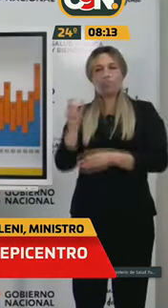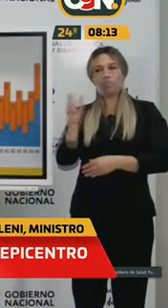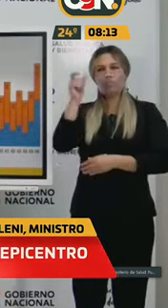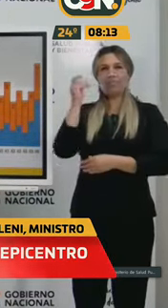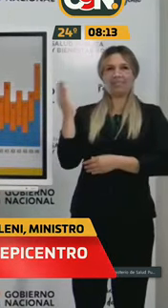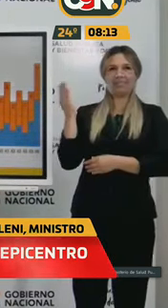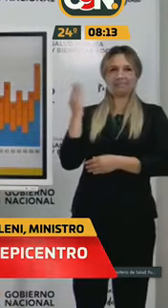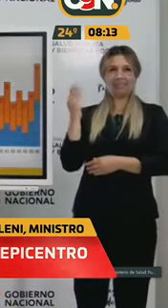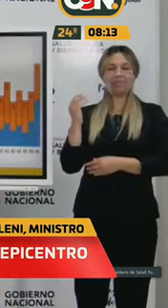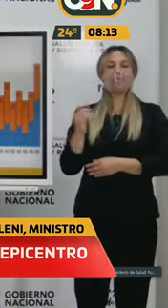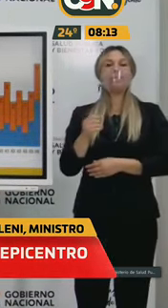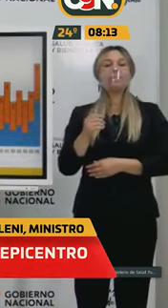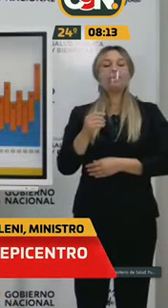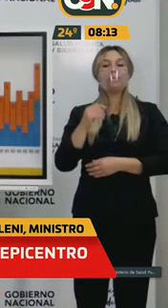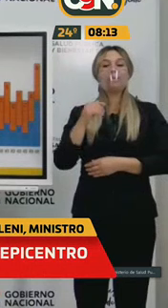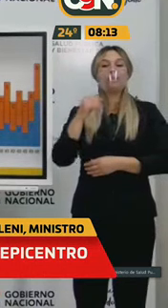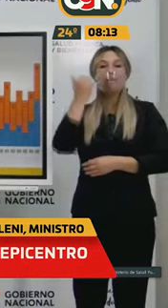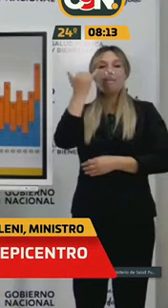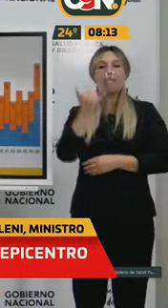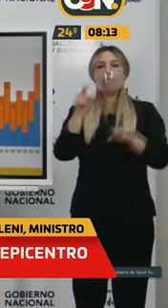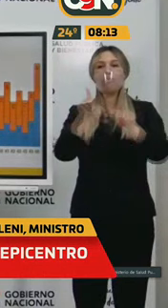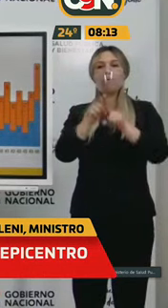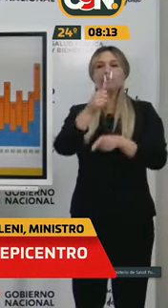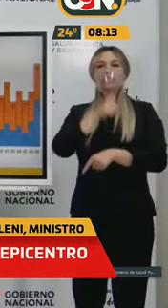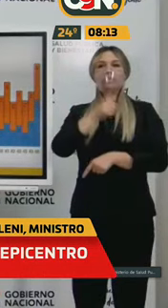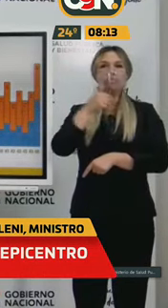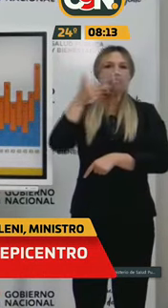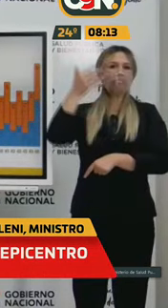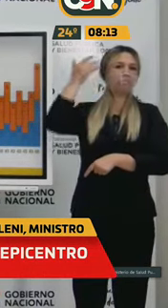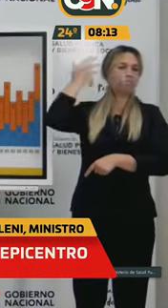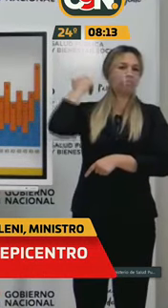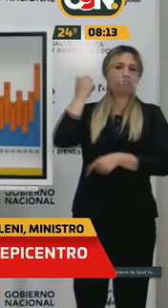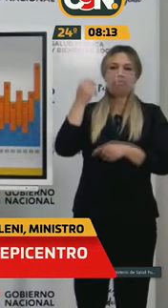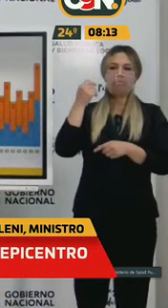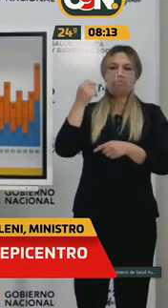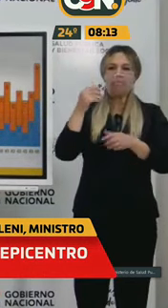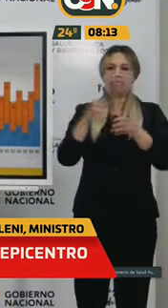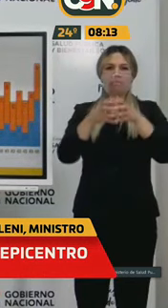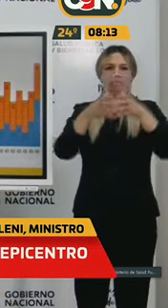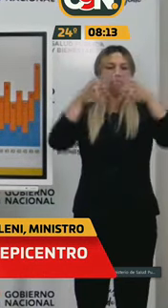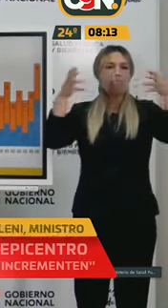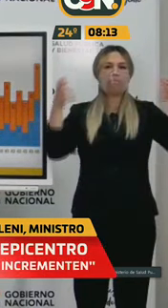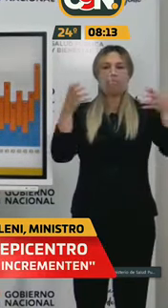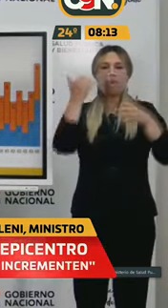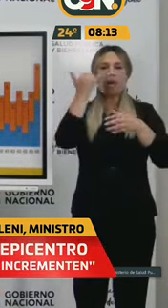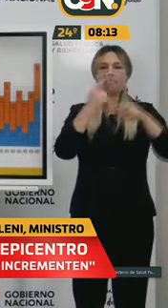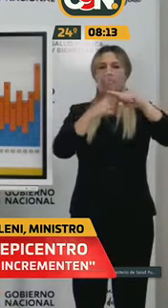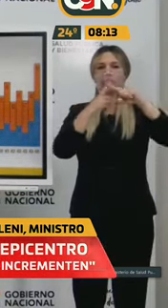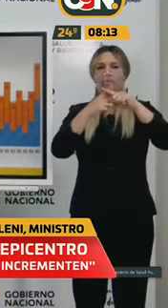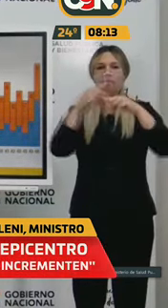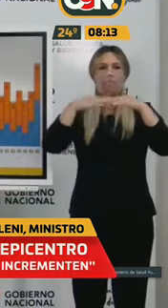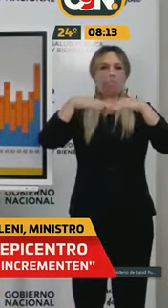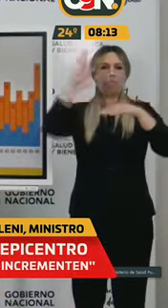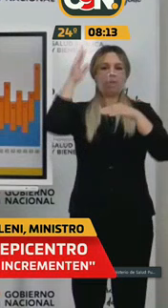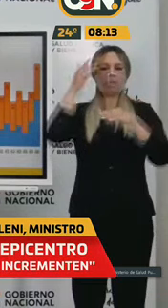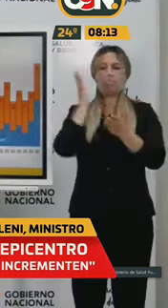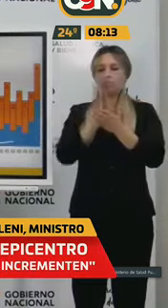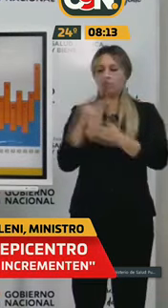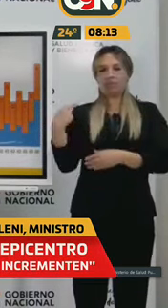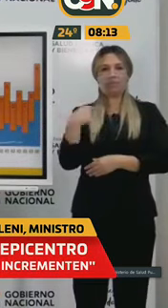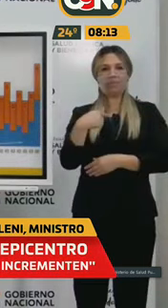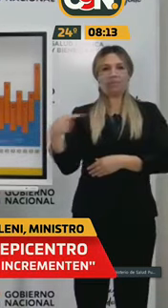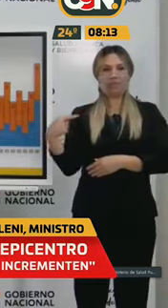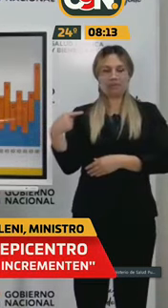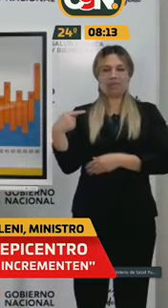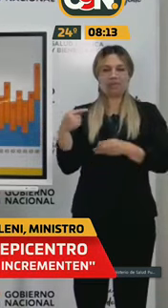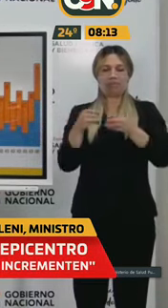el departamento ha superado su histórico, alcanzó el mayor nivel de casos en la última semana y esto